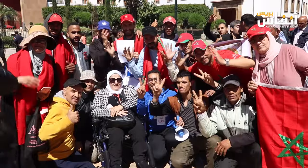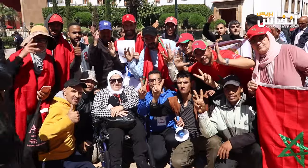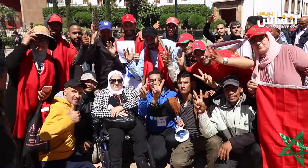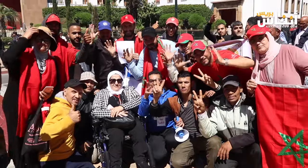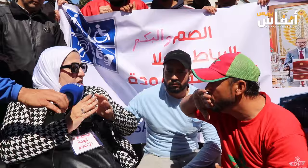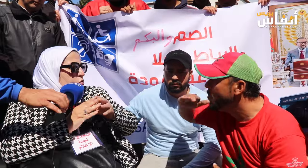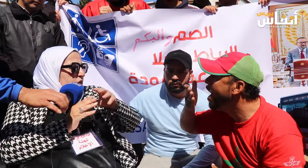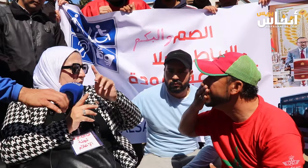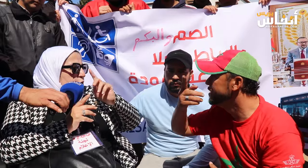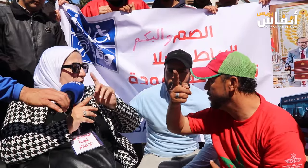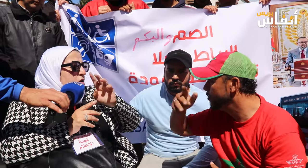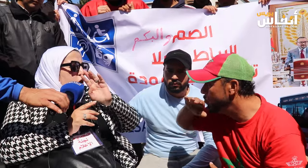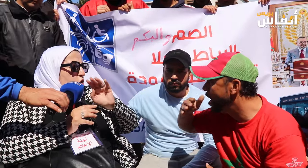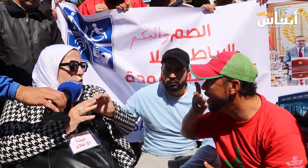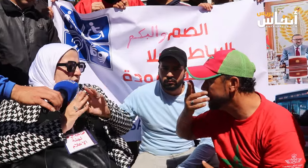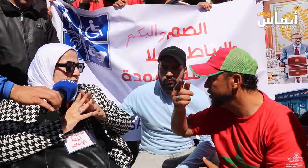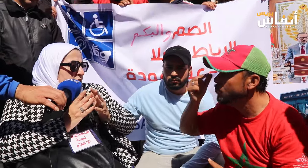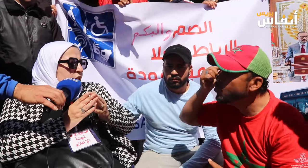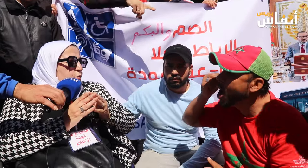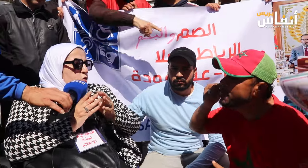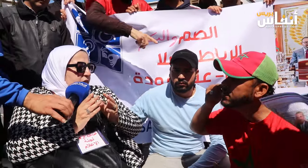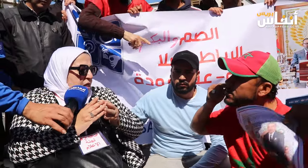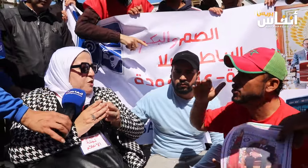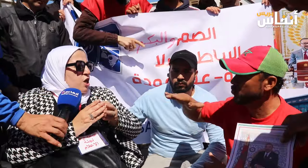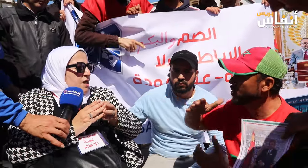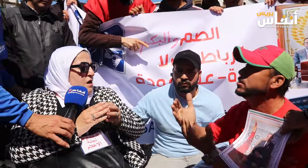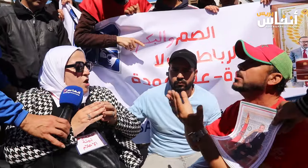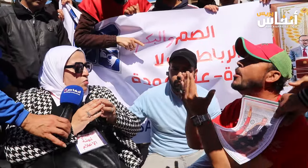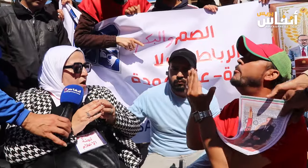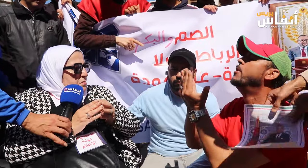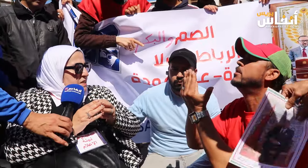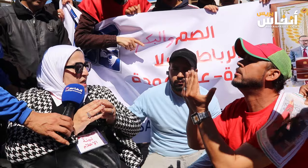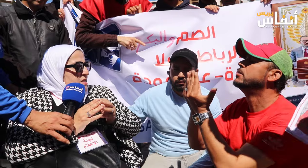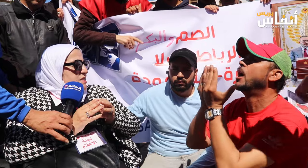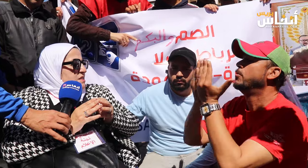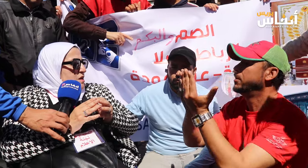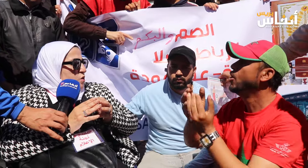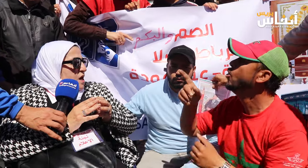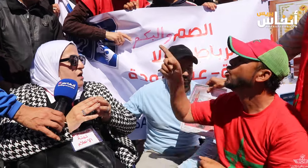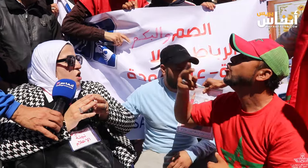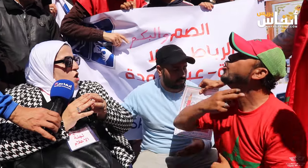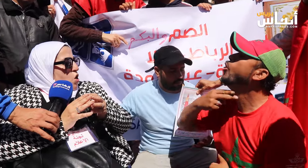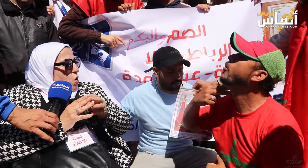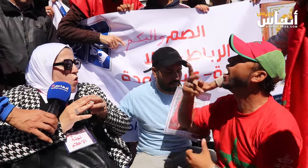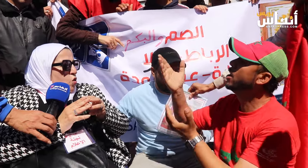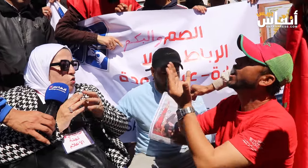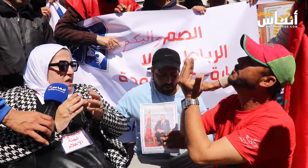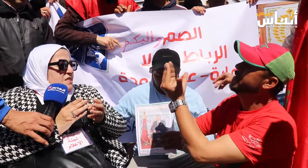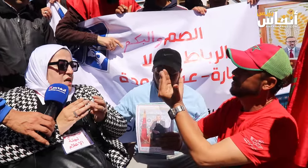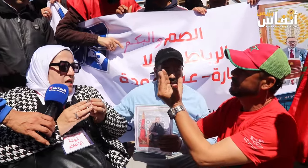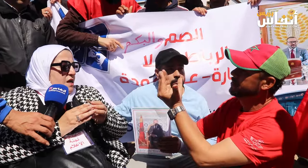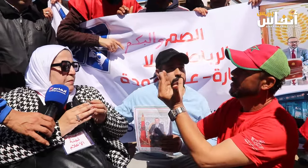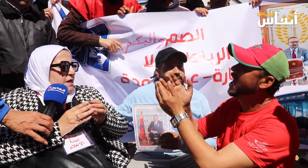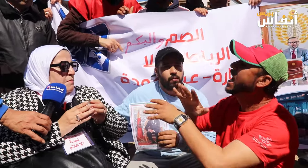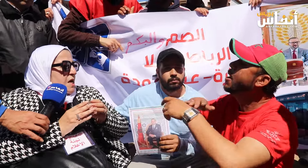وكنعانيو كاملين، وكنطلبوا الله وكنطلبوا صاحب الجلاله محمد السادس نصره الله